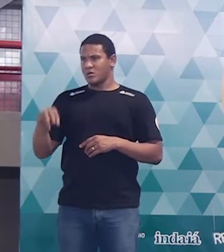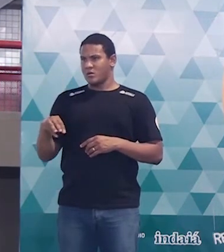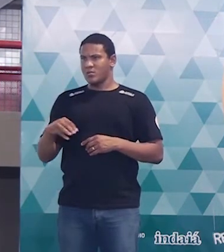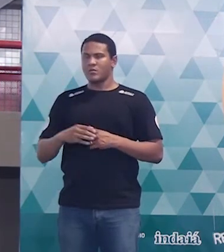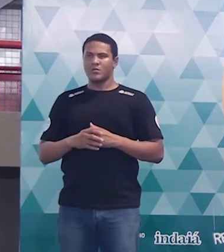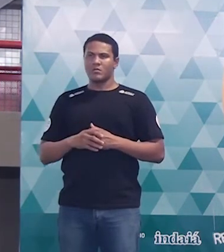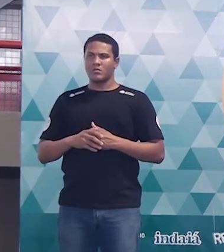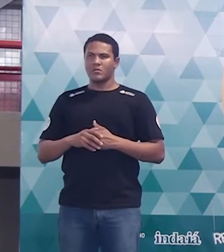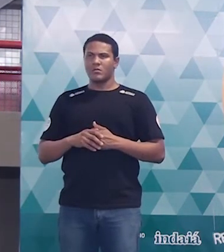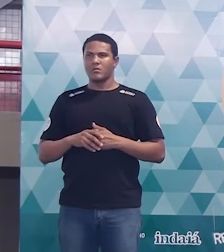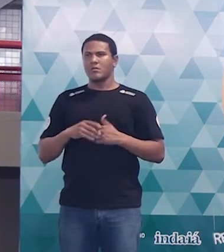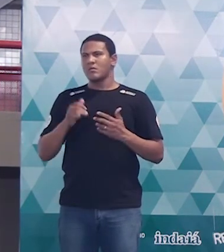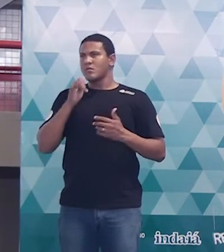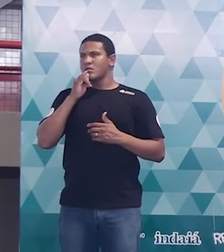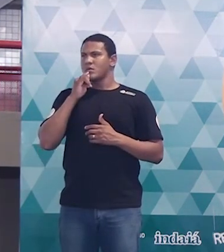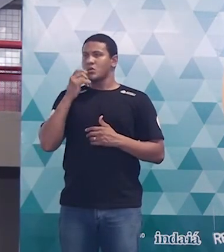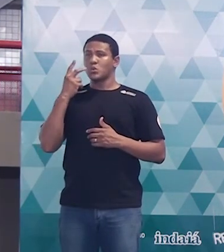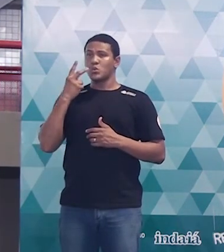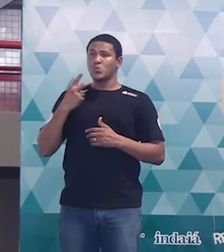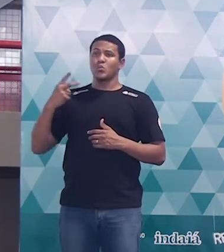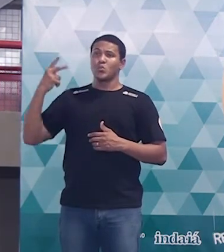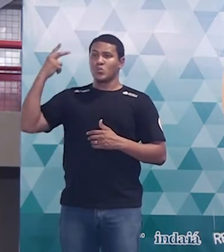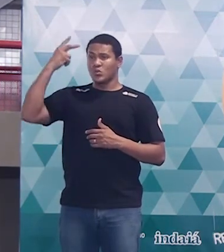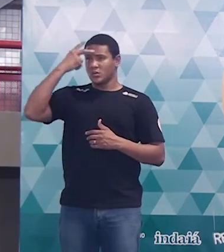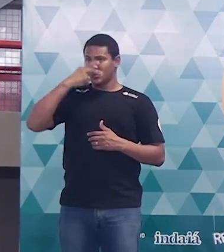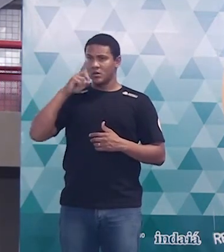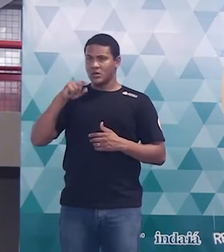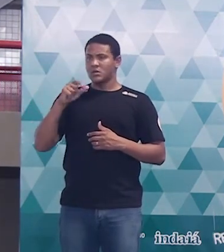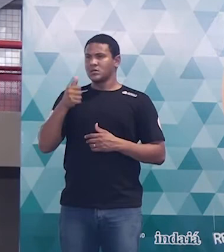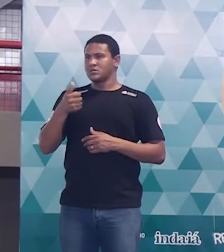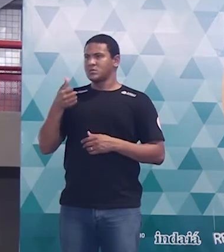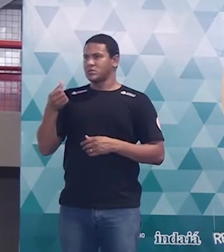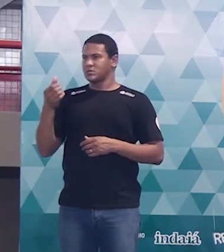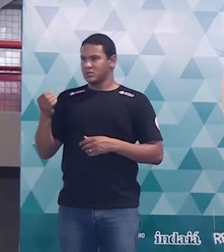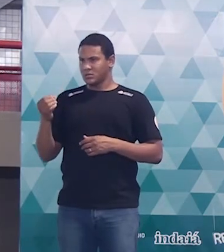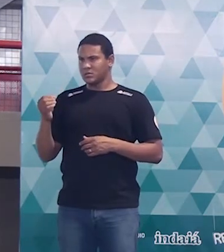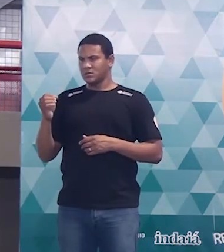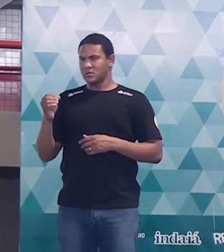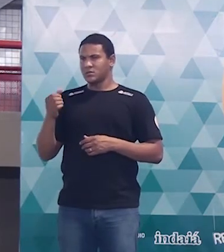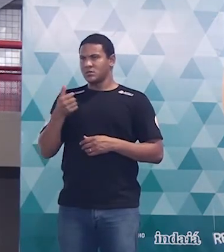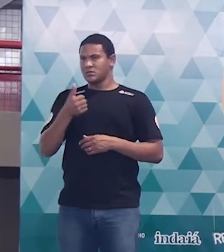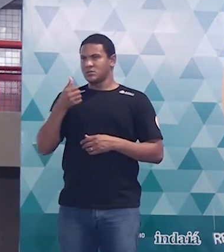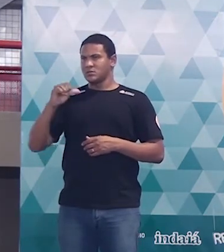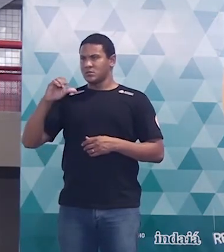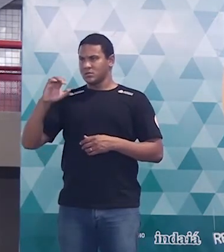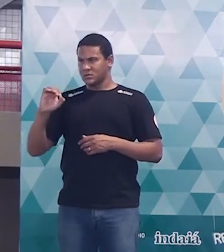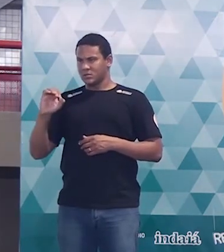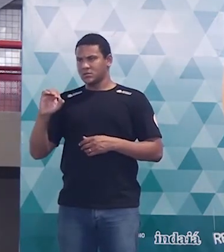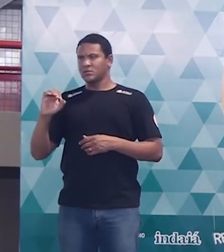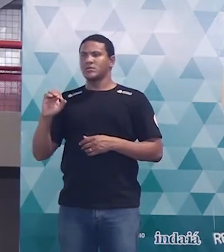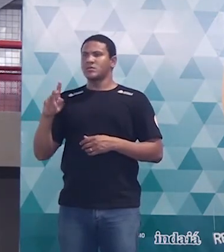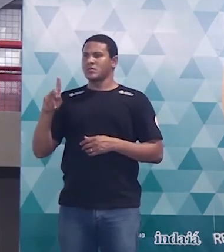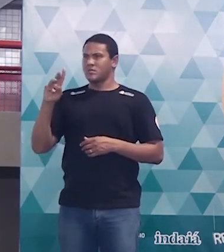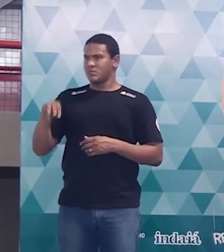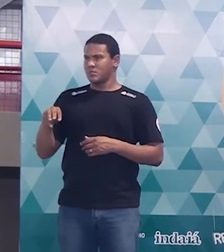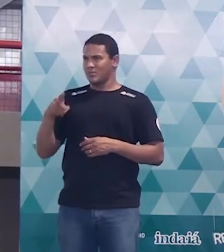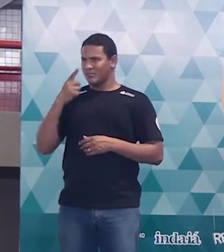viagem, 160 quilômetros. Viram que eu dupliquei o tempo, dupliquei também